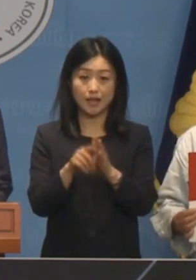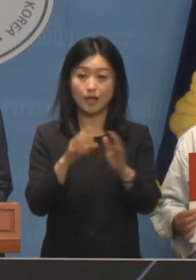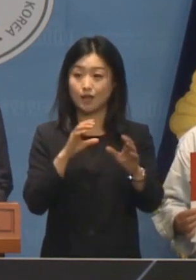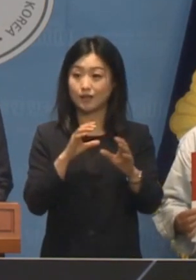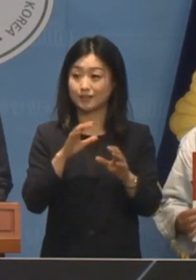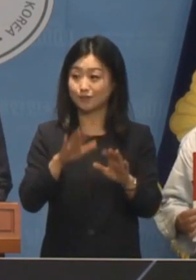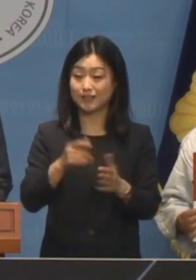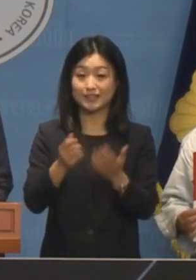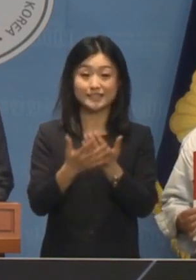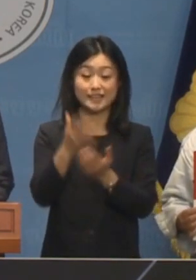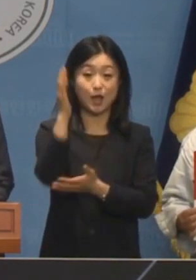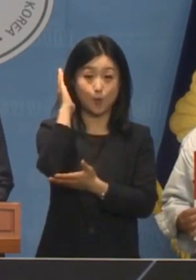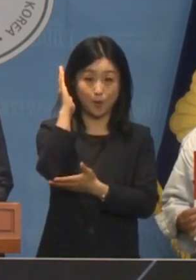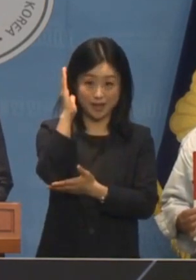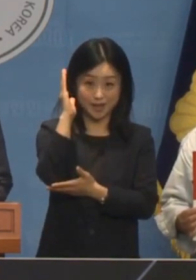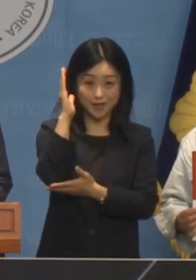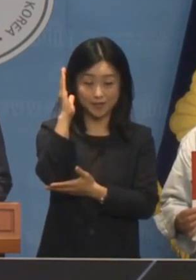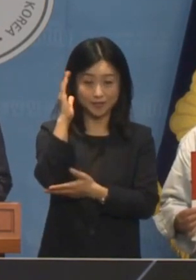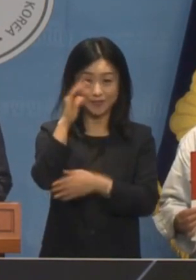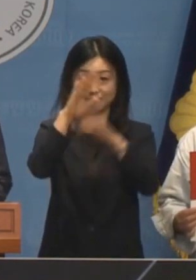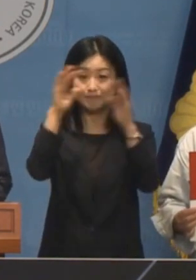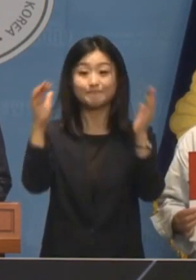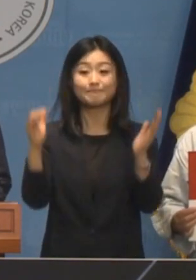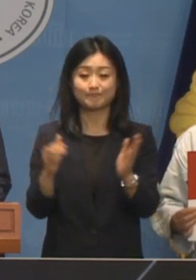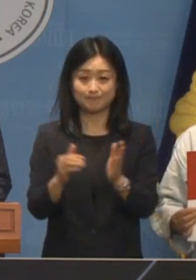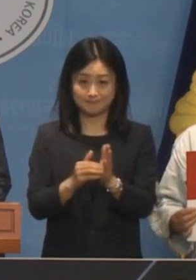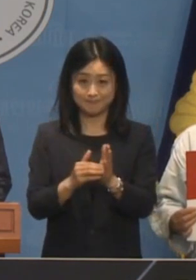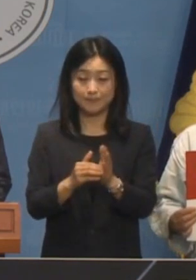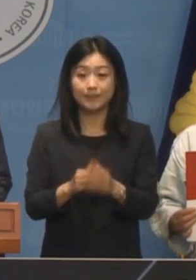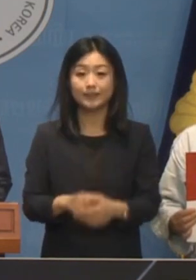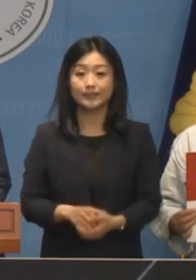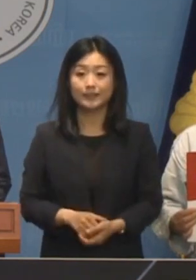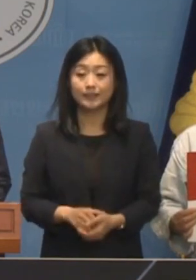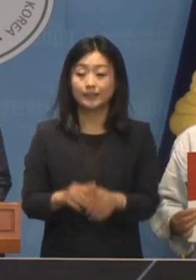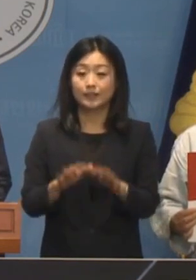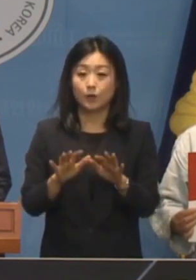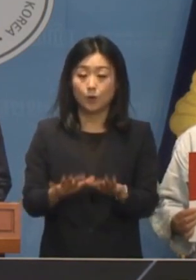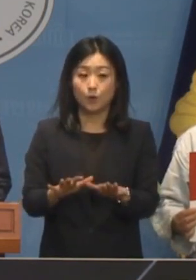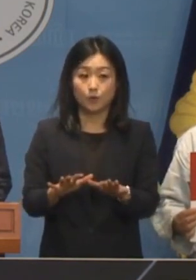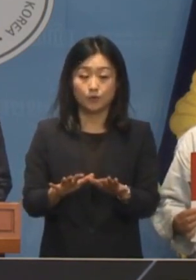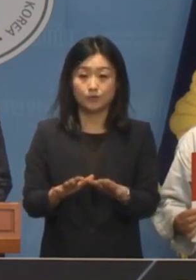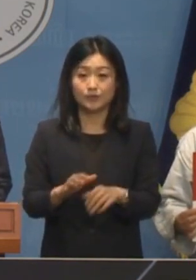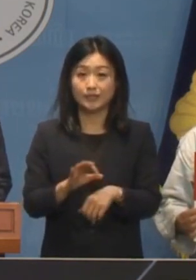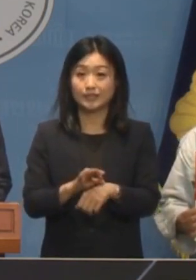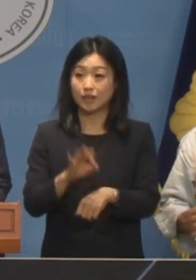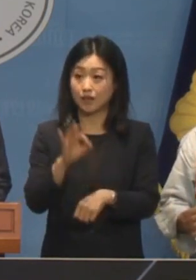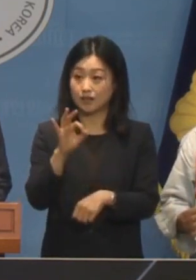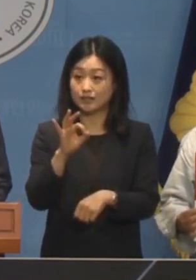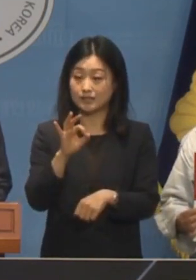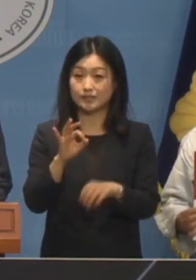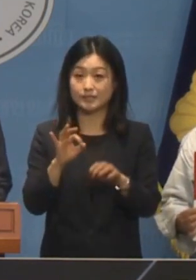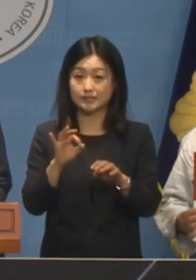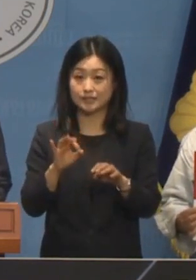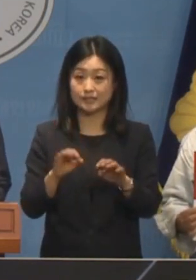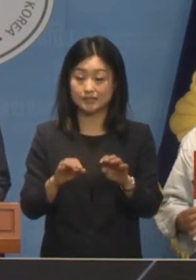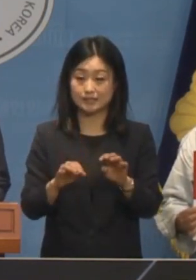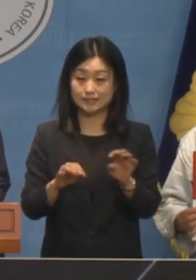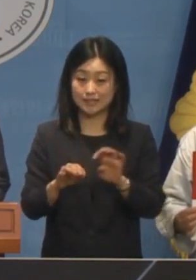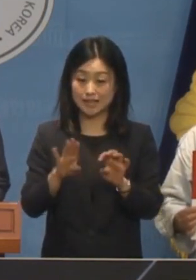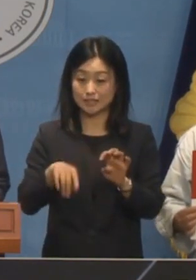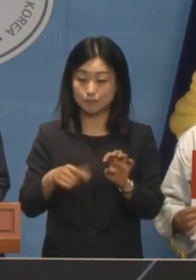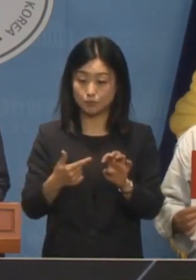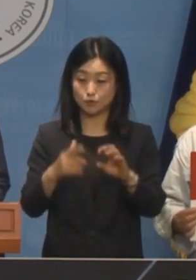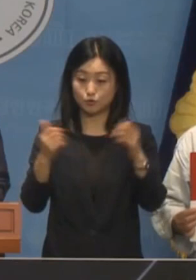소통관 기자회견을 마치게 되는데, 오늘 10시 40분부터